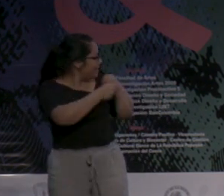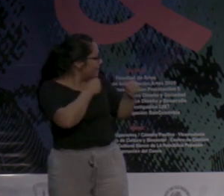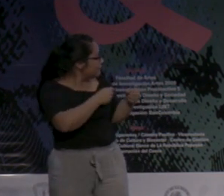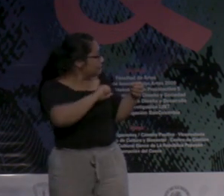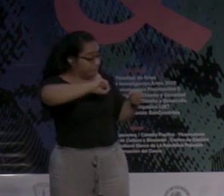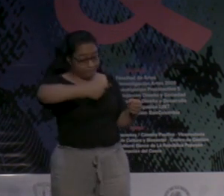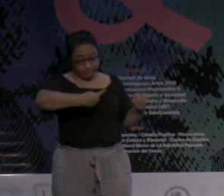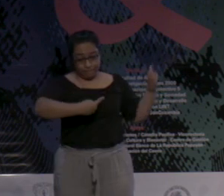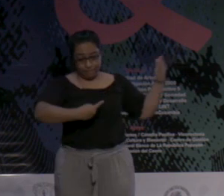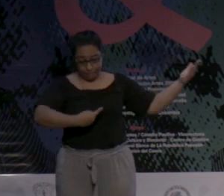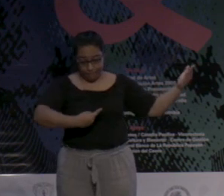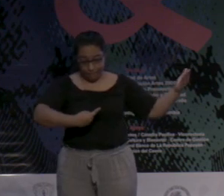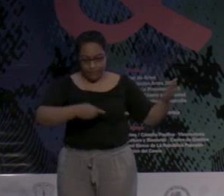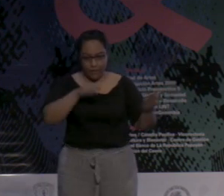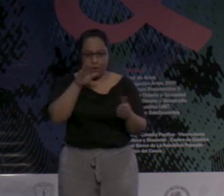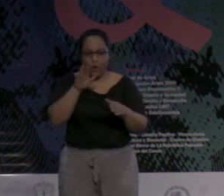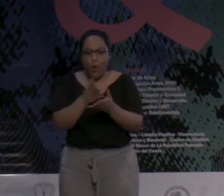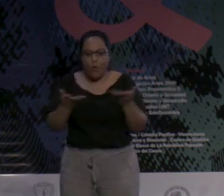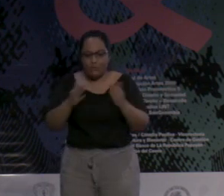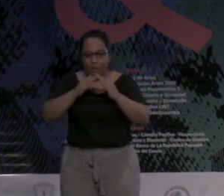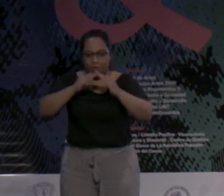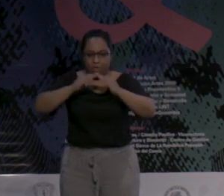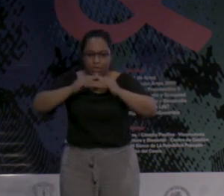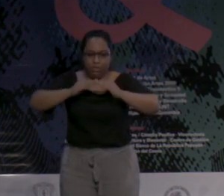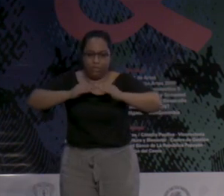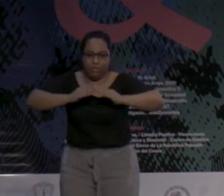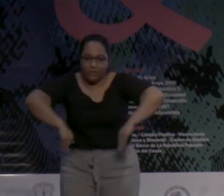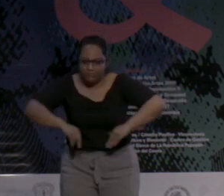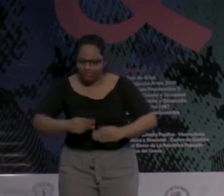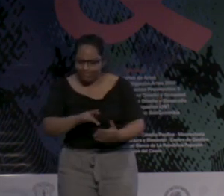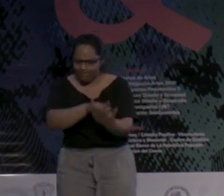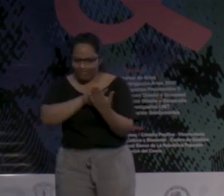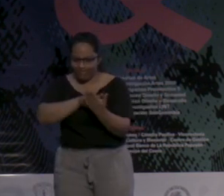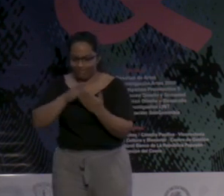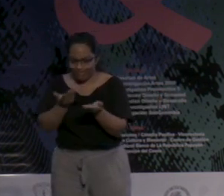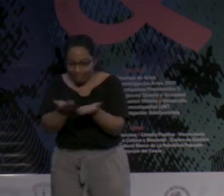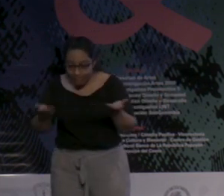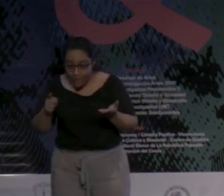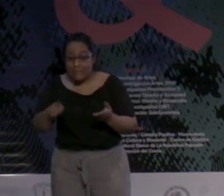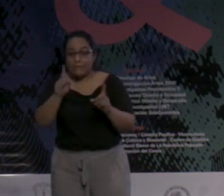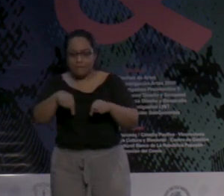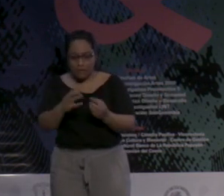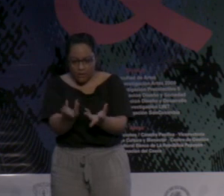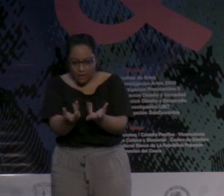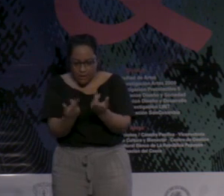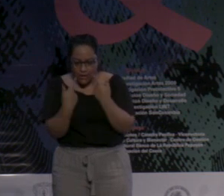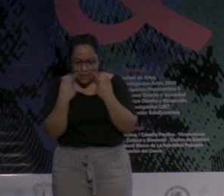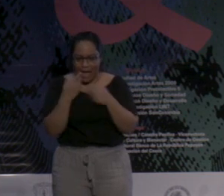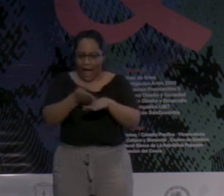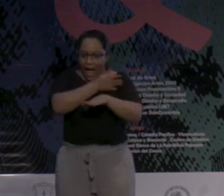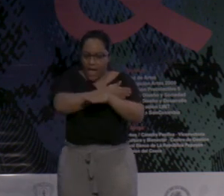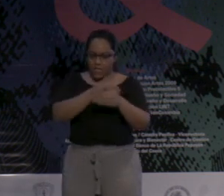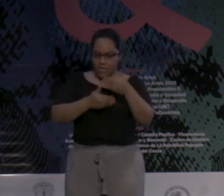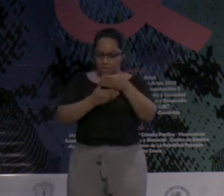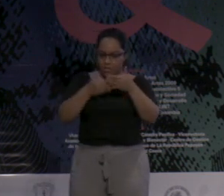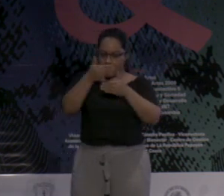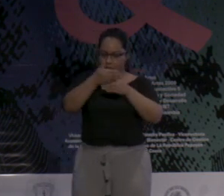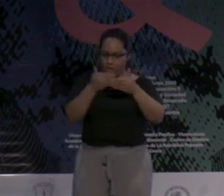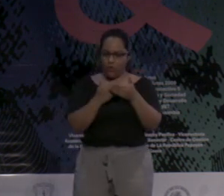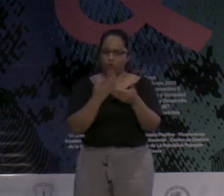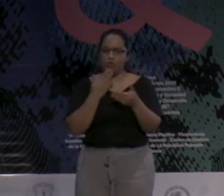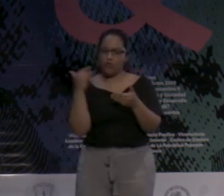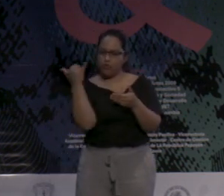amanecer de una casa es el atardecer de otra. Un bello título, El reino de este mundo, pero también encuentra María Elvira que debe registrar un poco el proceso y la conversación con Fanny